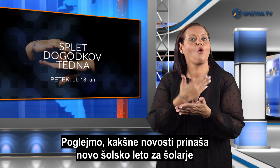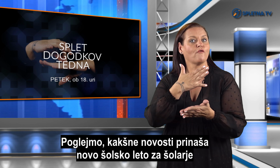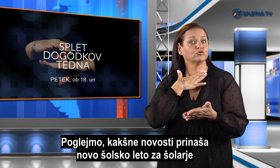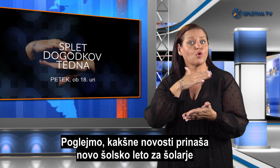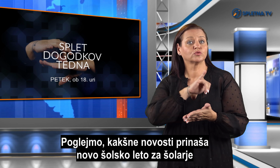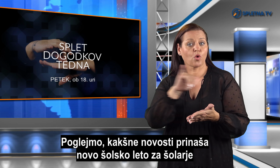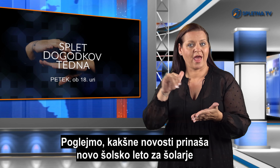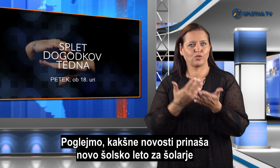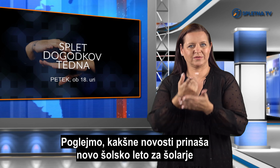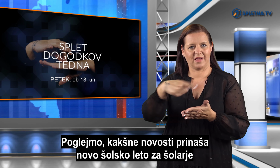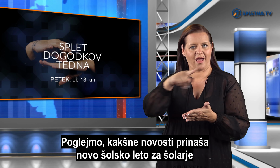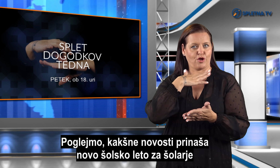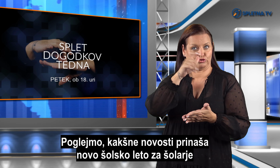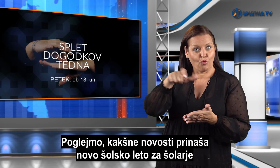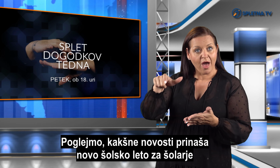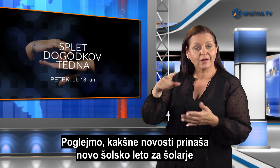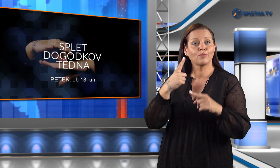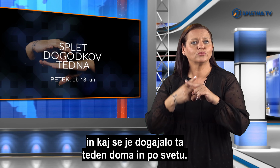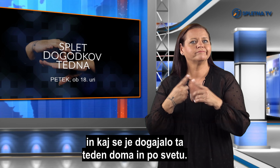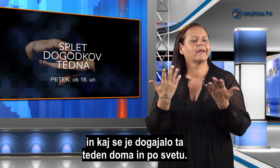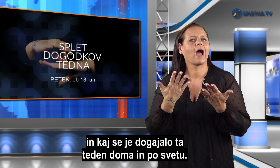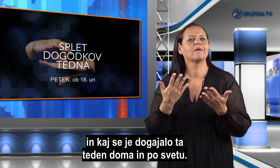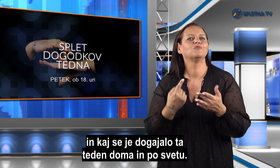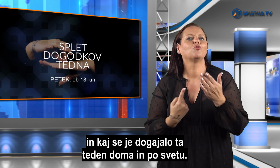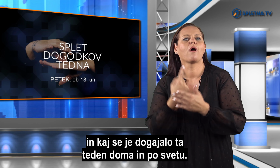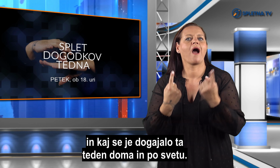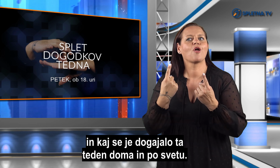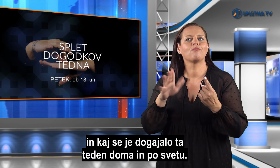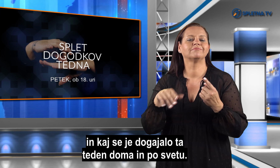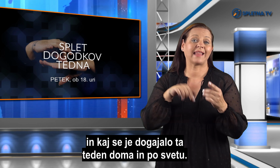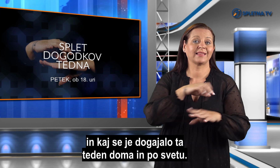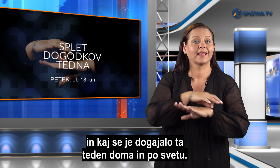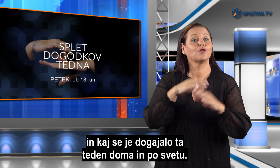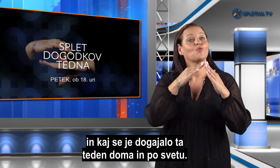za šolarje in kaj se je dogajalo ta teden doma in po svetu.